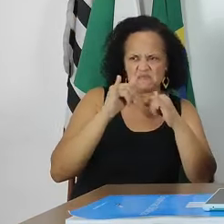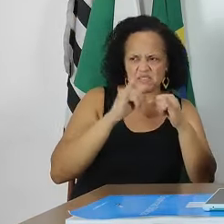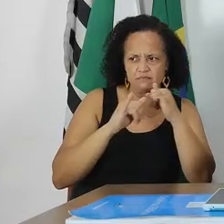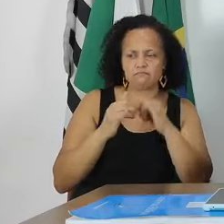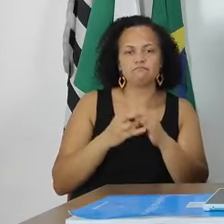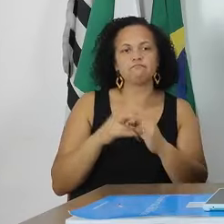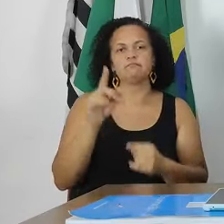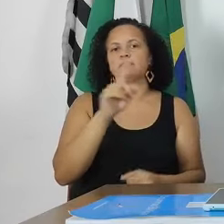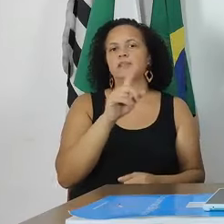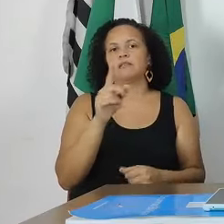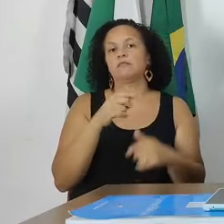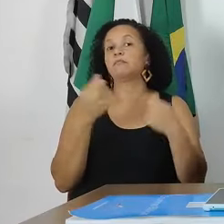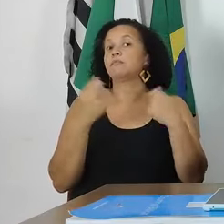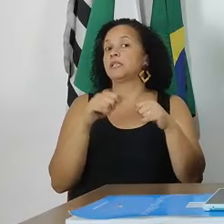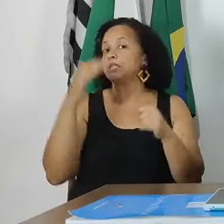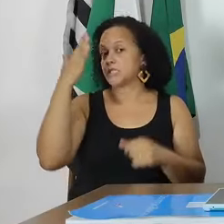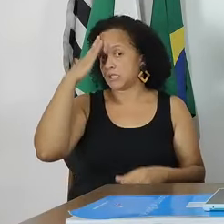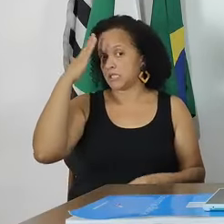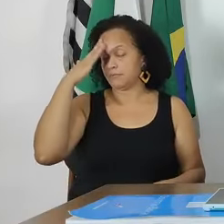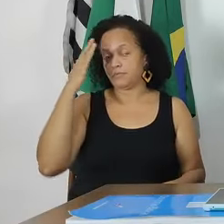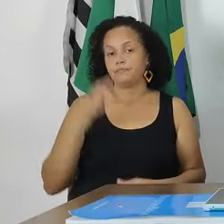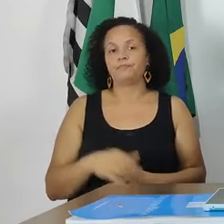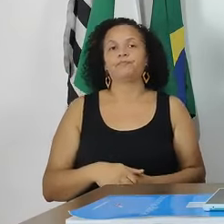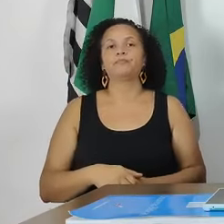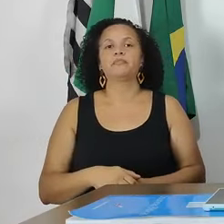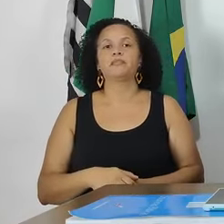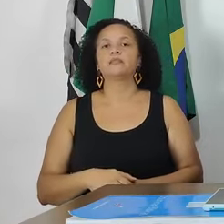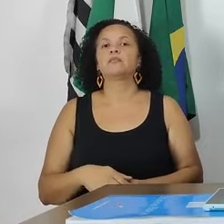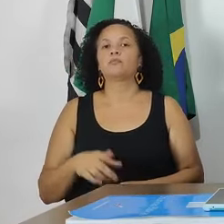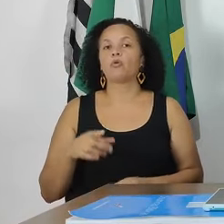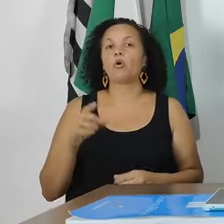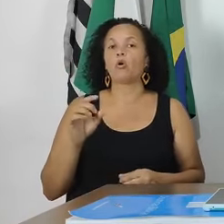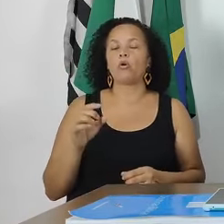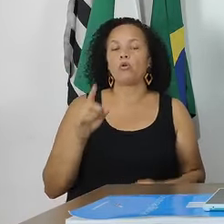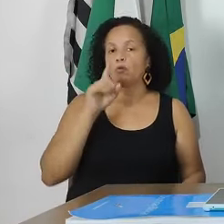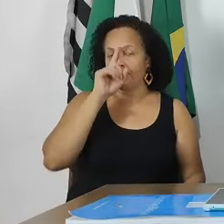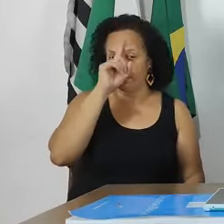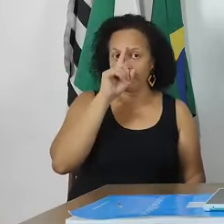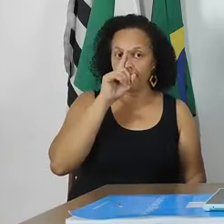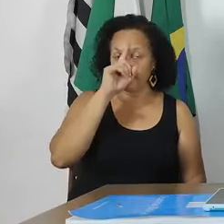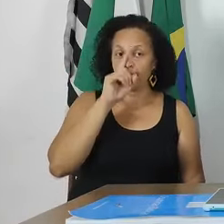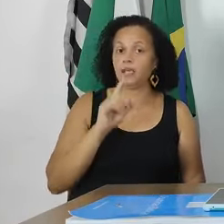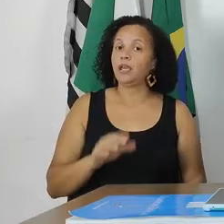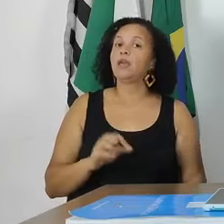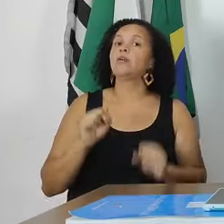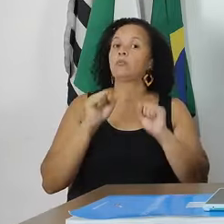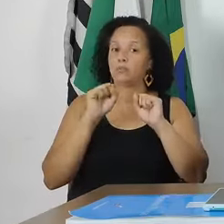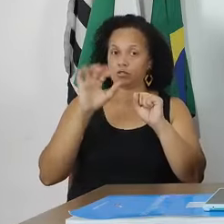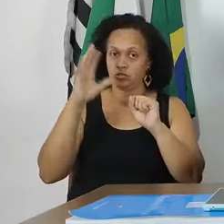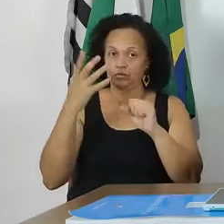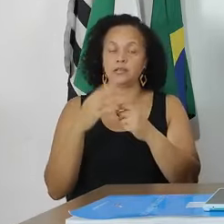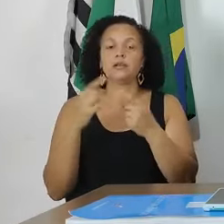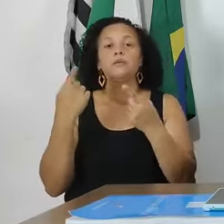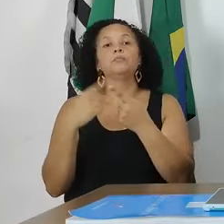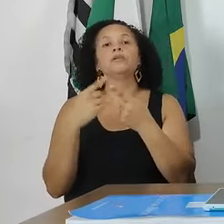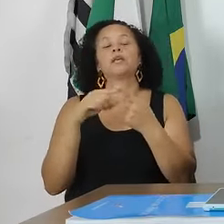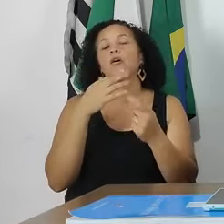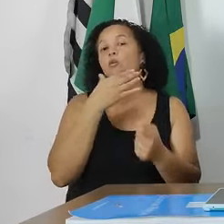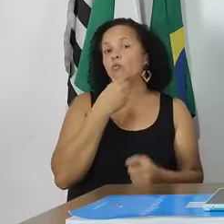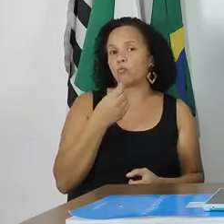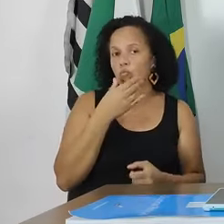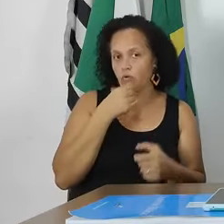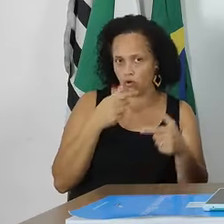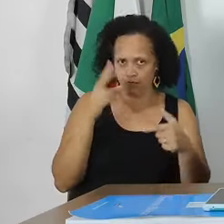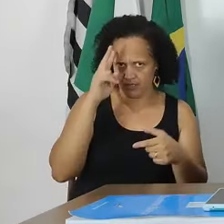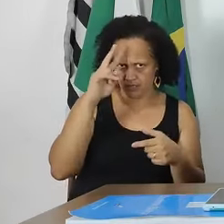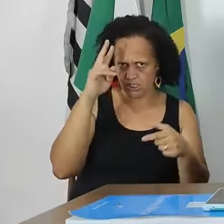casa dele. Olha só como é perigoso. Ele trouxe, porque ele escutou lá. Ninguém foi falar